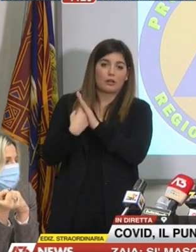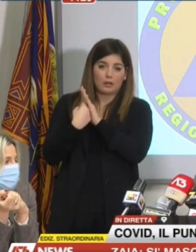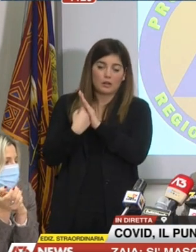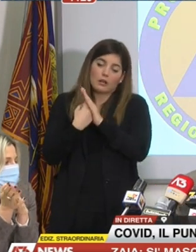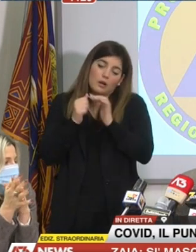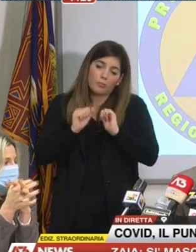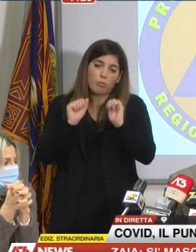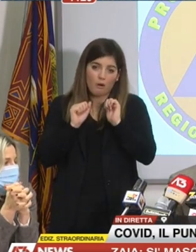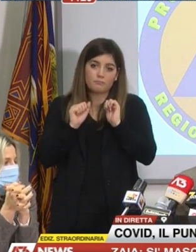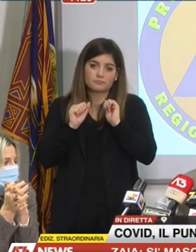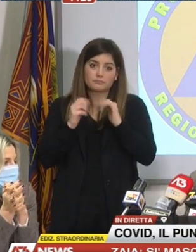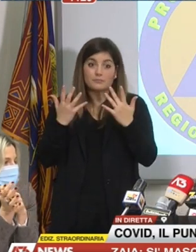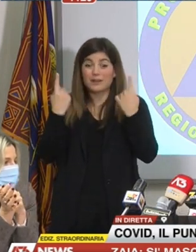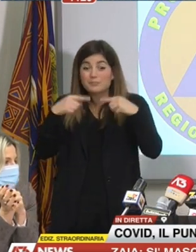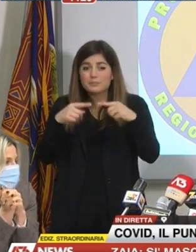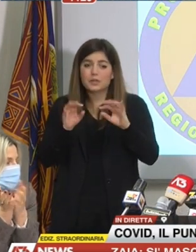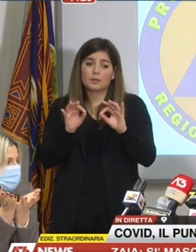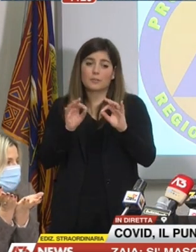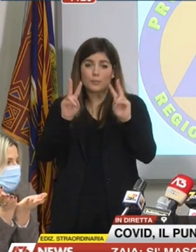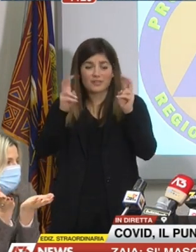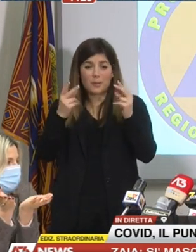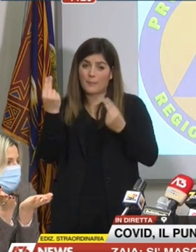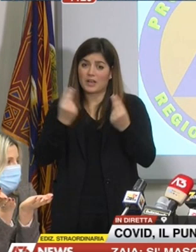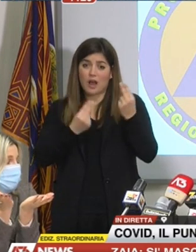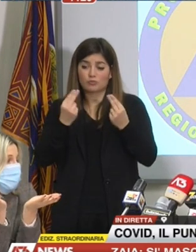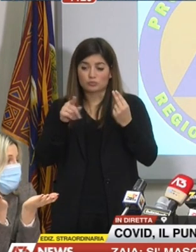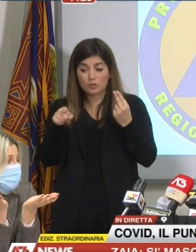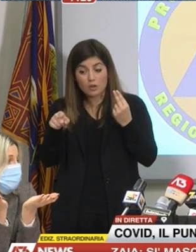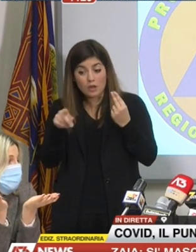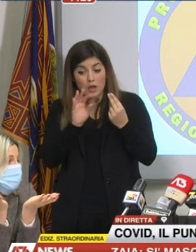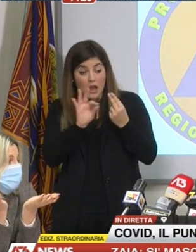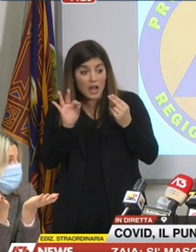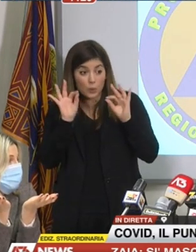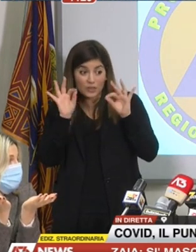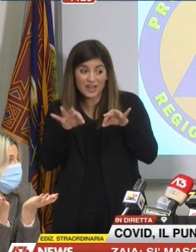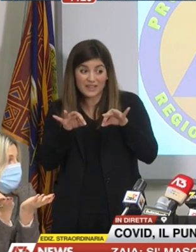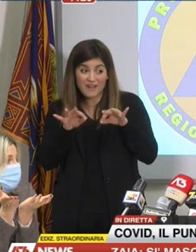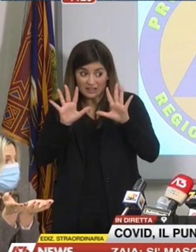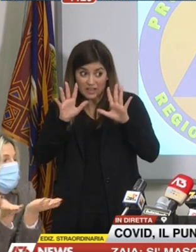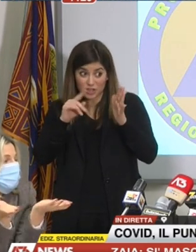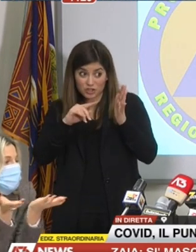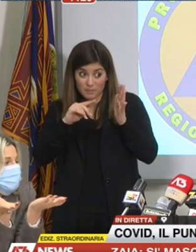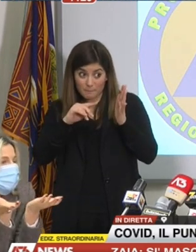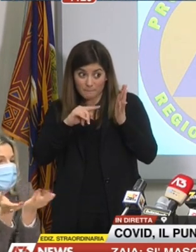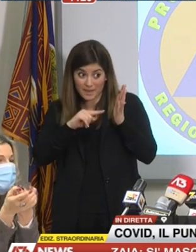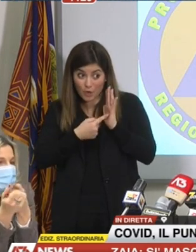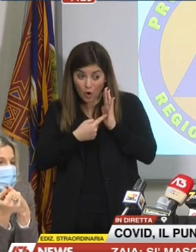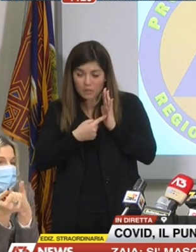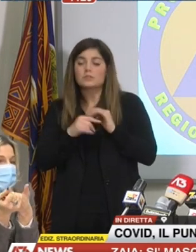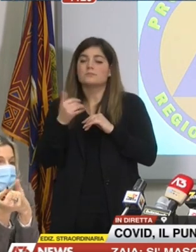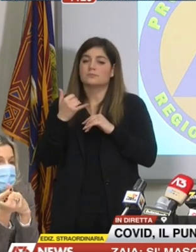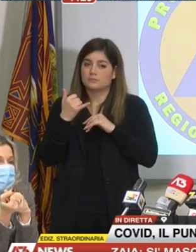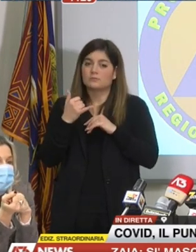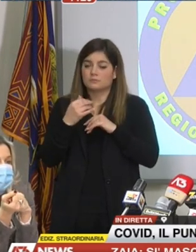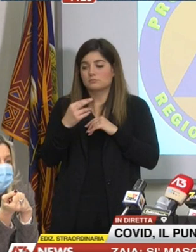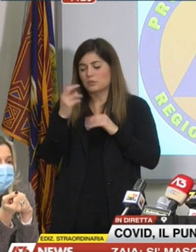è un tema di bilancio. Cioè, anche perché alcuni hanno detto che arrivano 10 milioni da tamponi. Sono 10 milioni di tamponi, mi